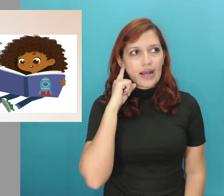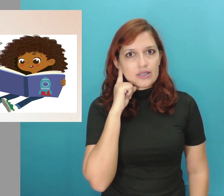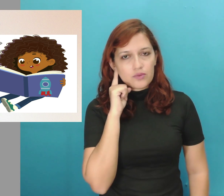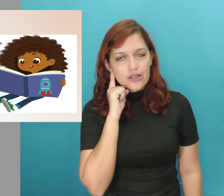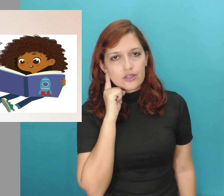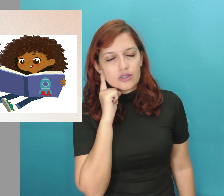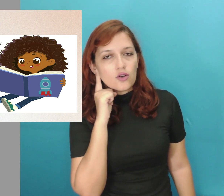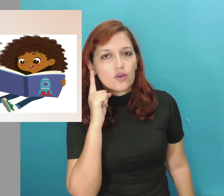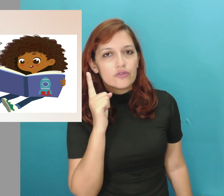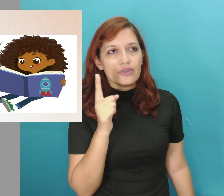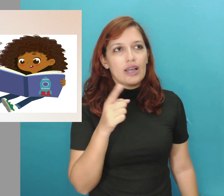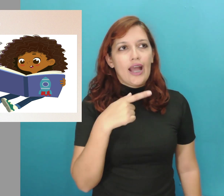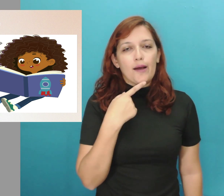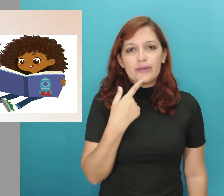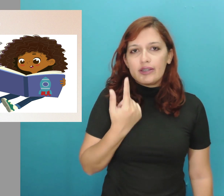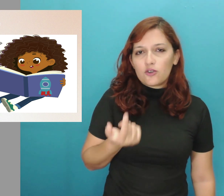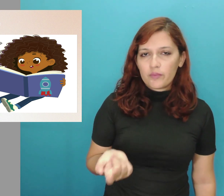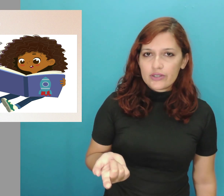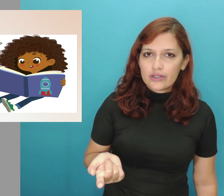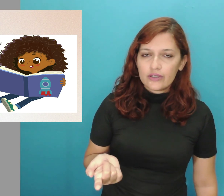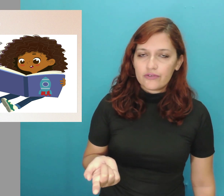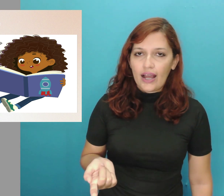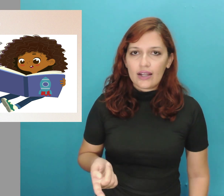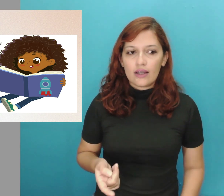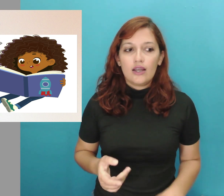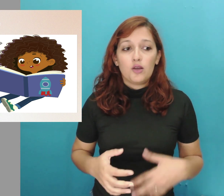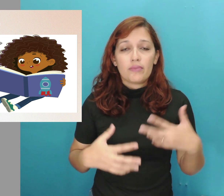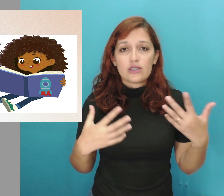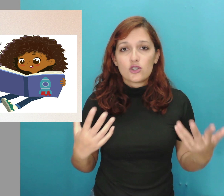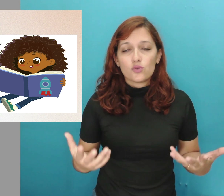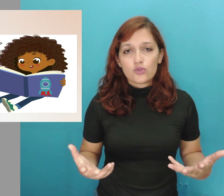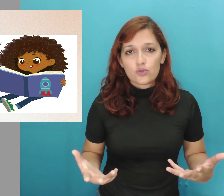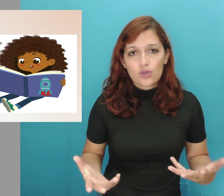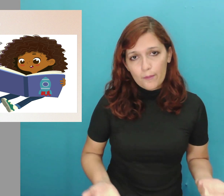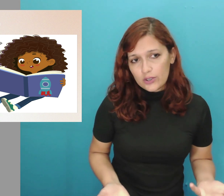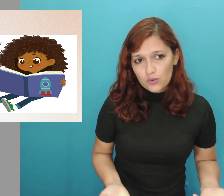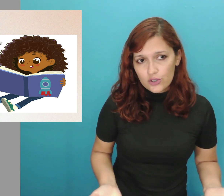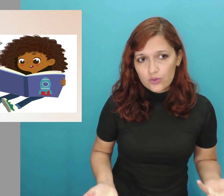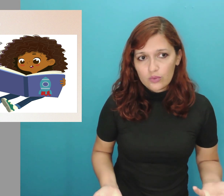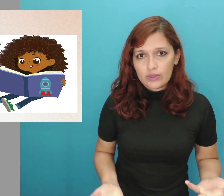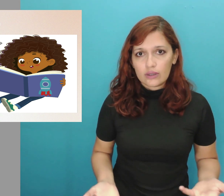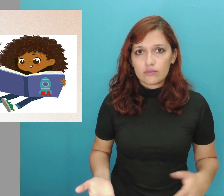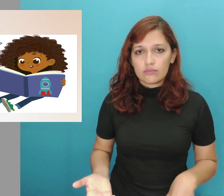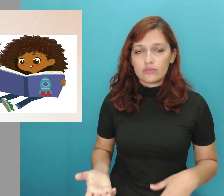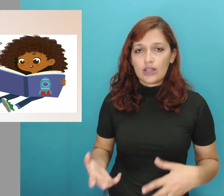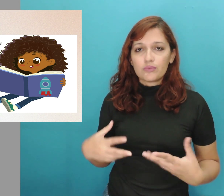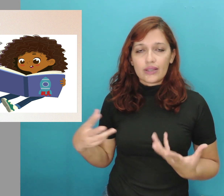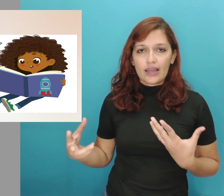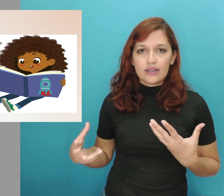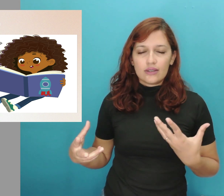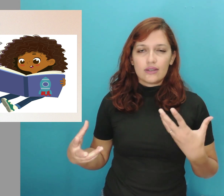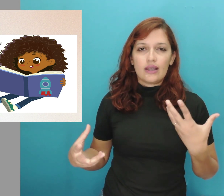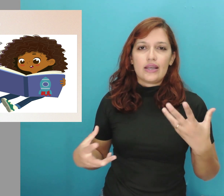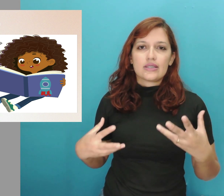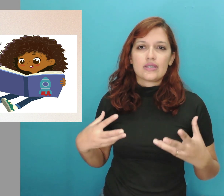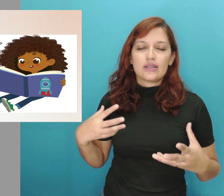o que a gente ouve, a maneira como a gente fala. Mas se a pessoa surda não tem